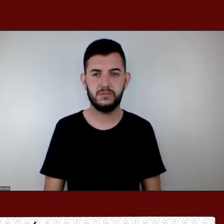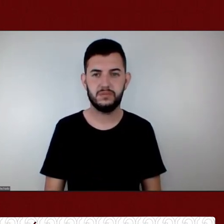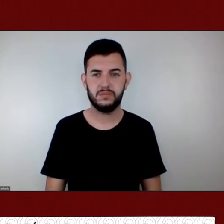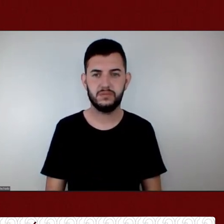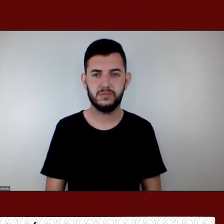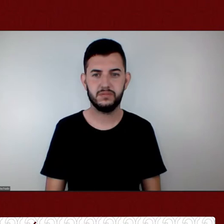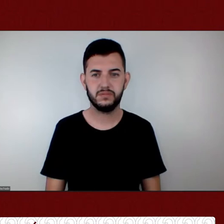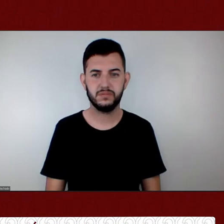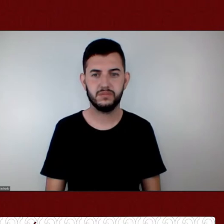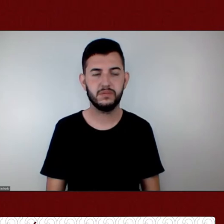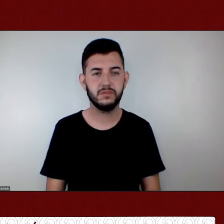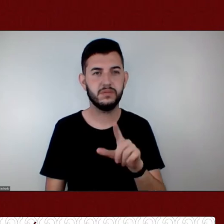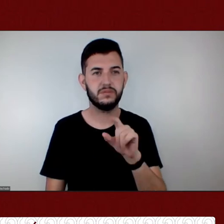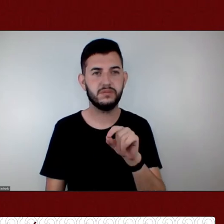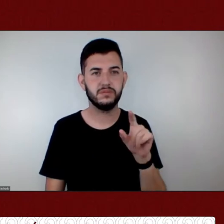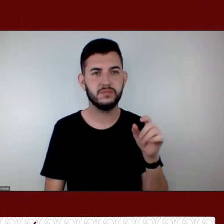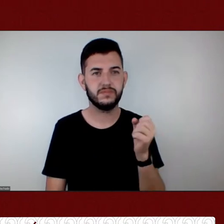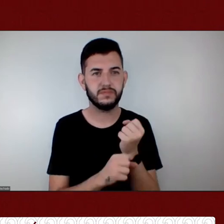a dos 100 anos